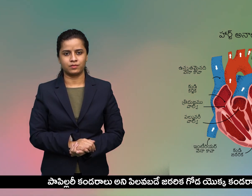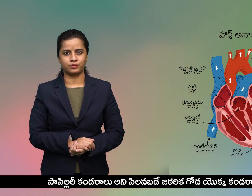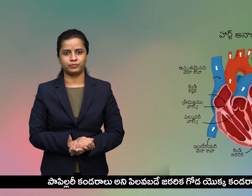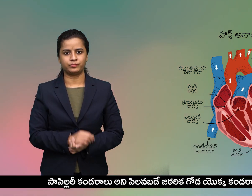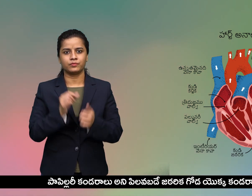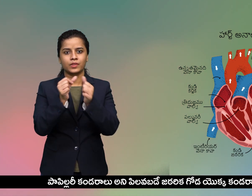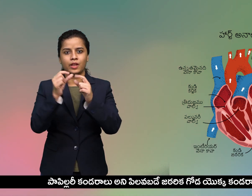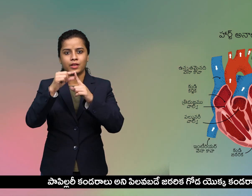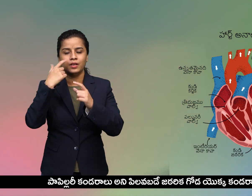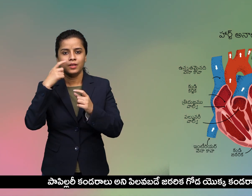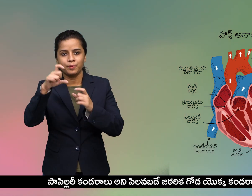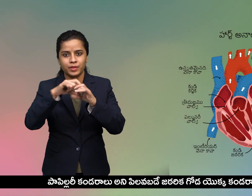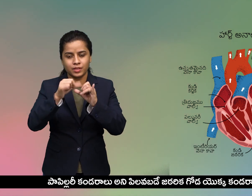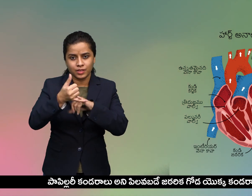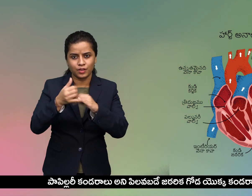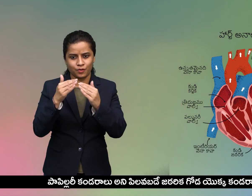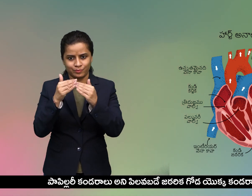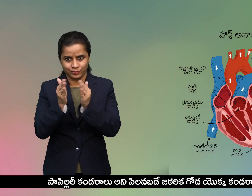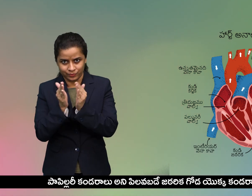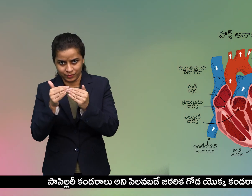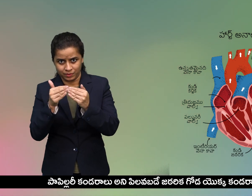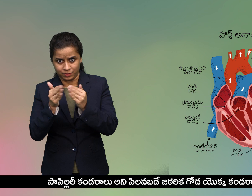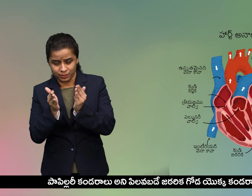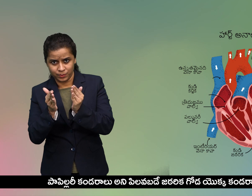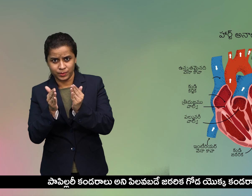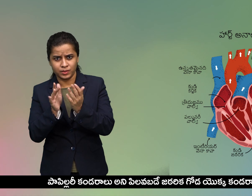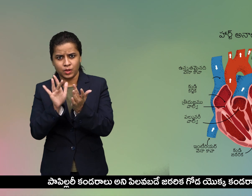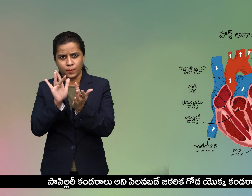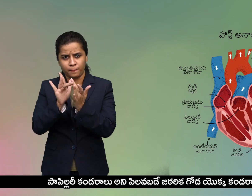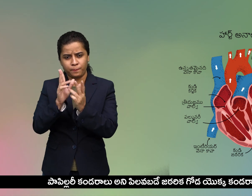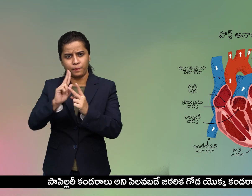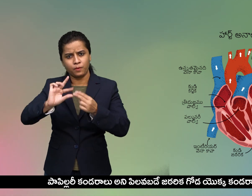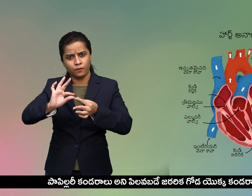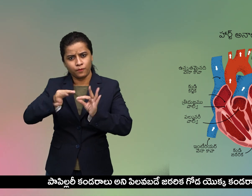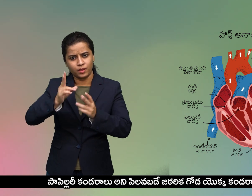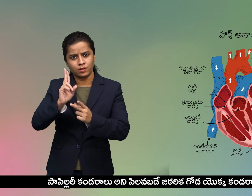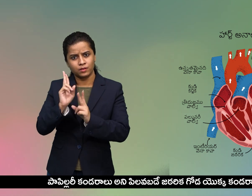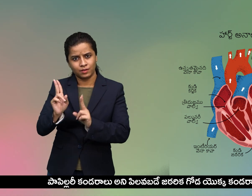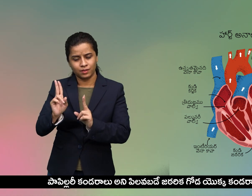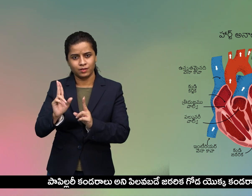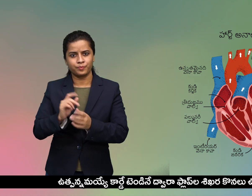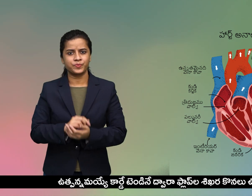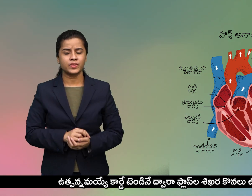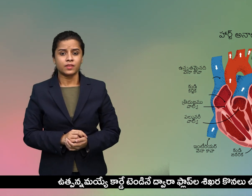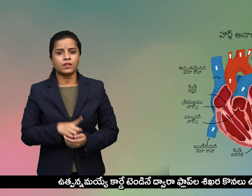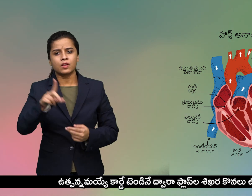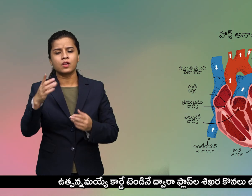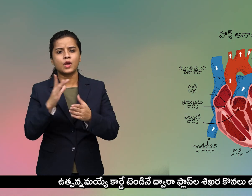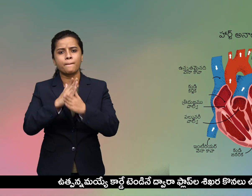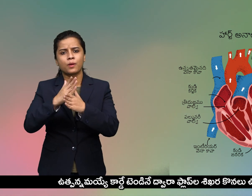పాపిల్లరీ కండరాలు అని పిలువబడే జఠరిక గోడ యొక్క కండరాల ప్రొజెక్షన్ నుండి ఉత్పన్నమయ్యే